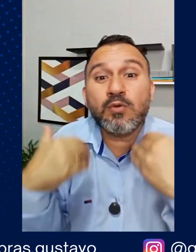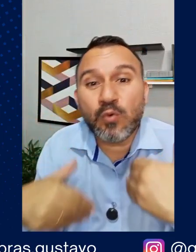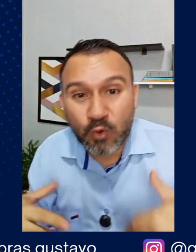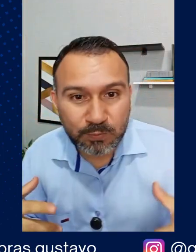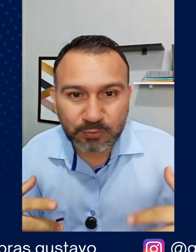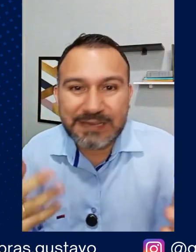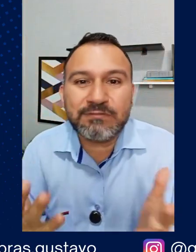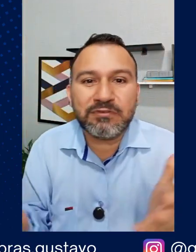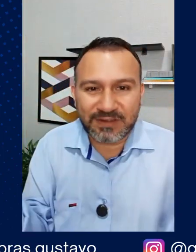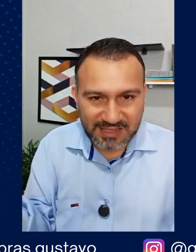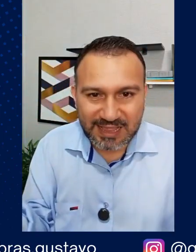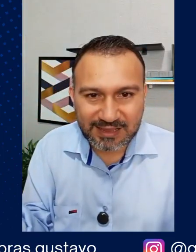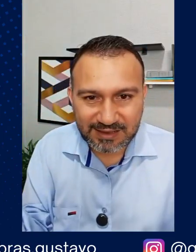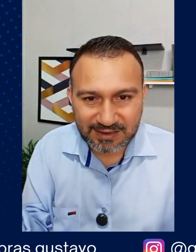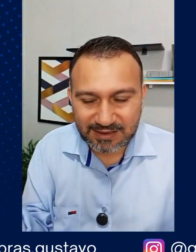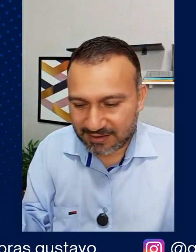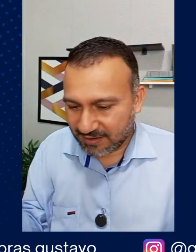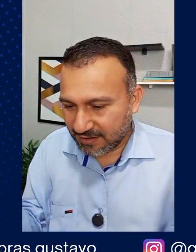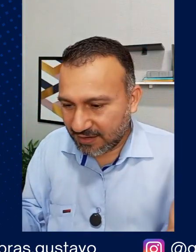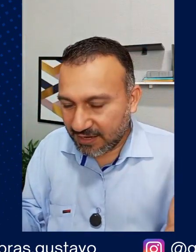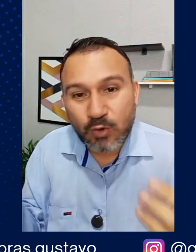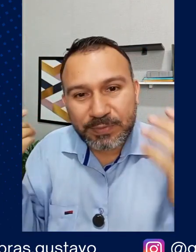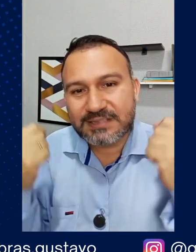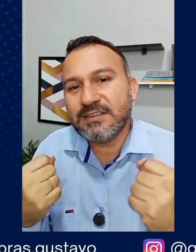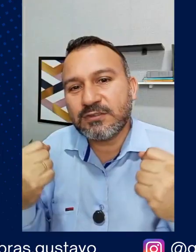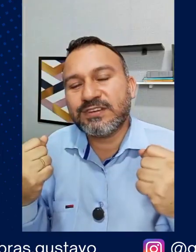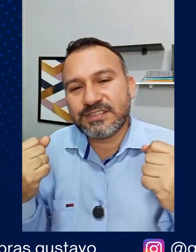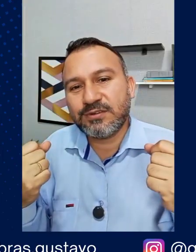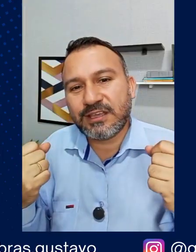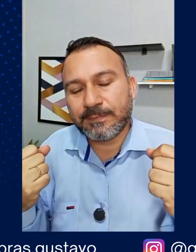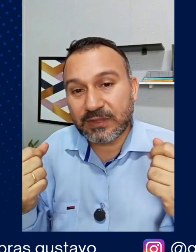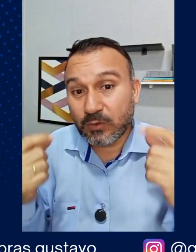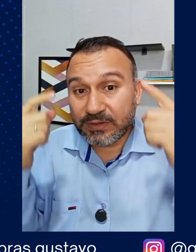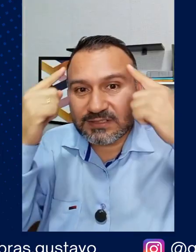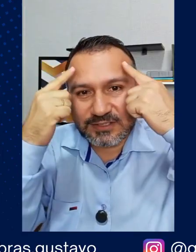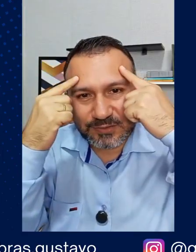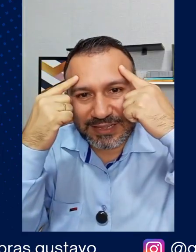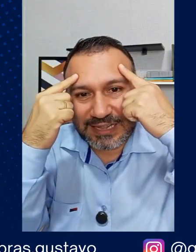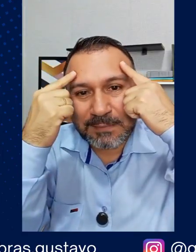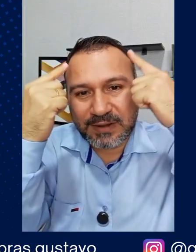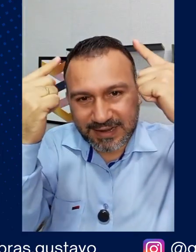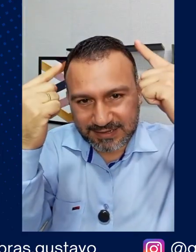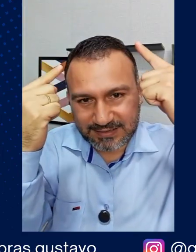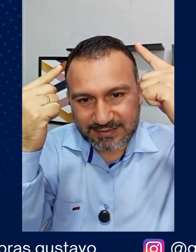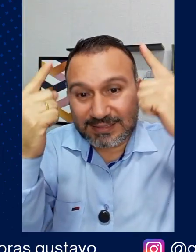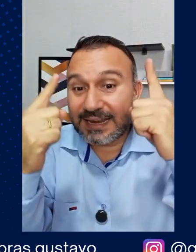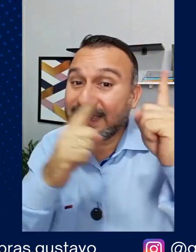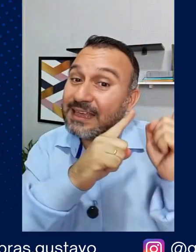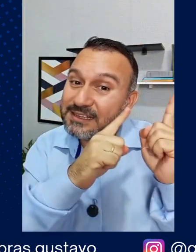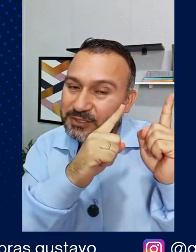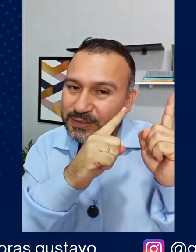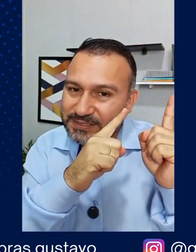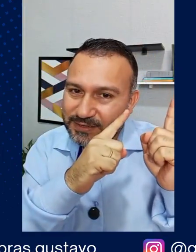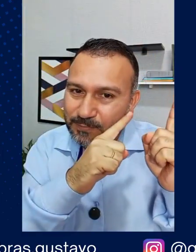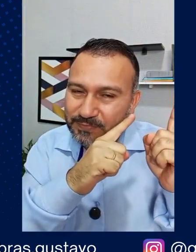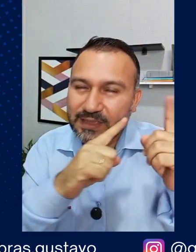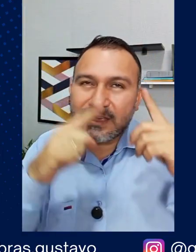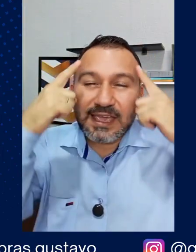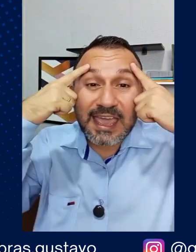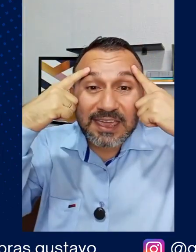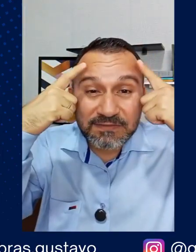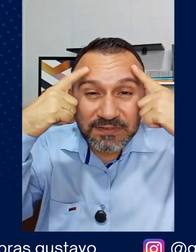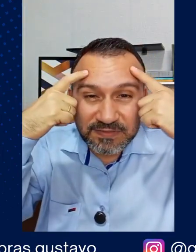vou fazer no meu corpo, eu nem vou falar. Eu preciso fazer o quê? Eu preciso lembrar daquela